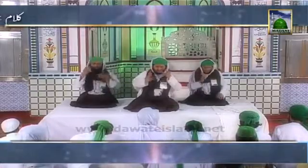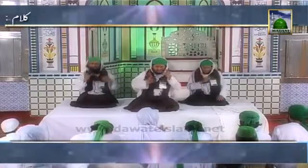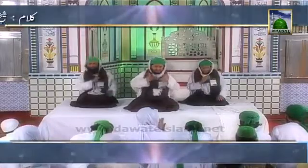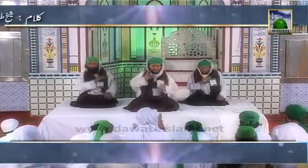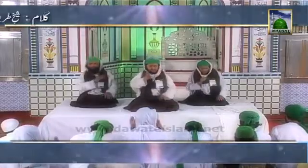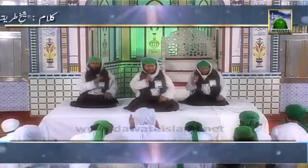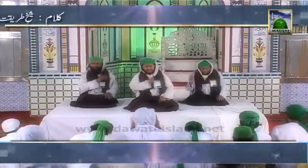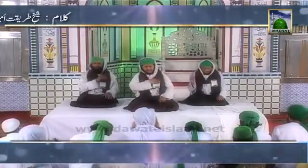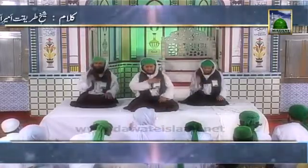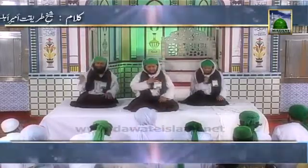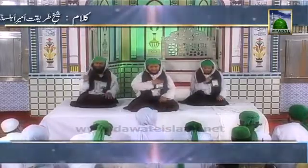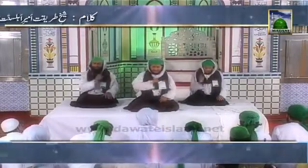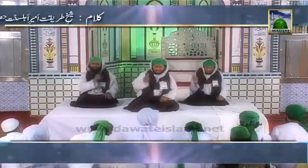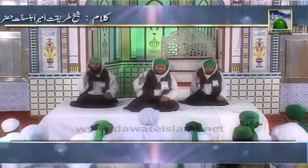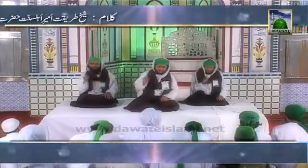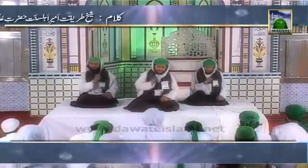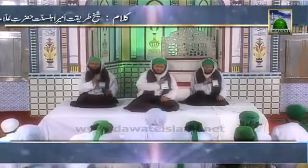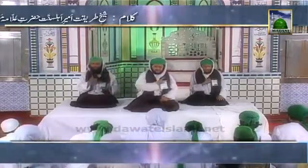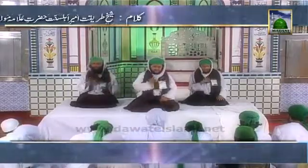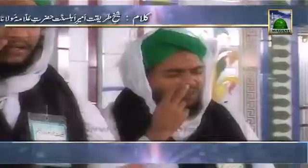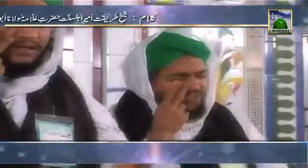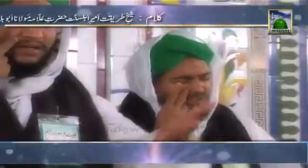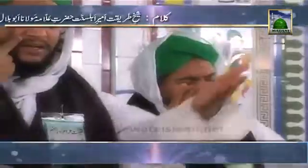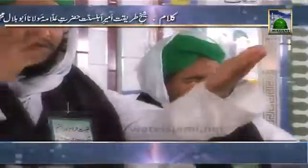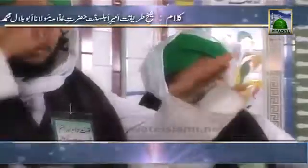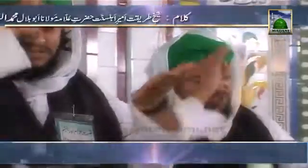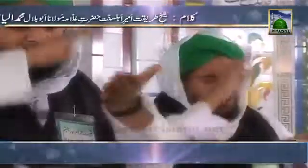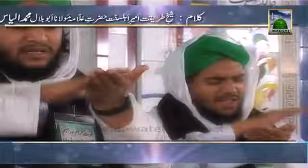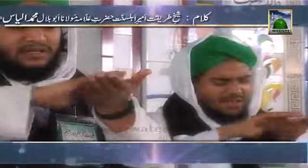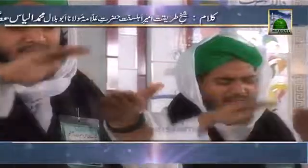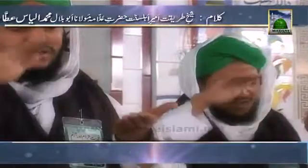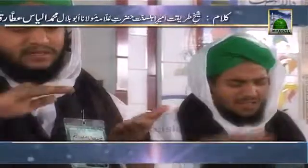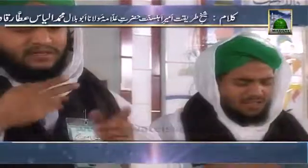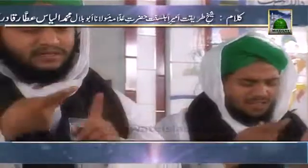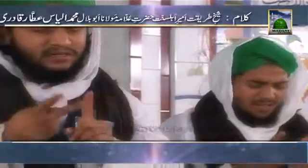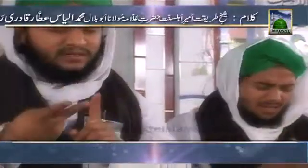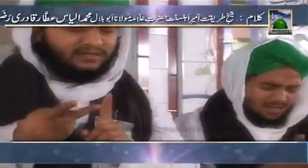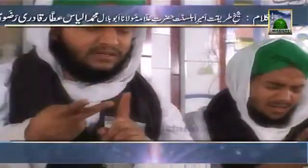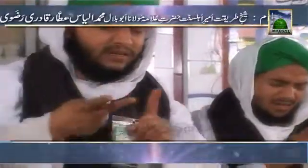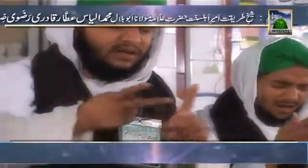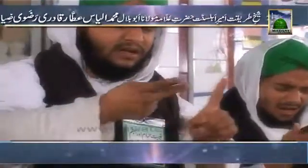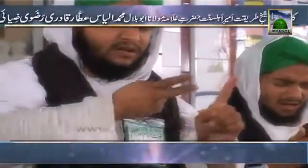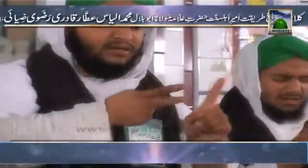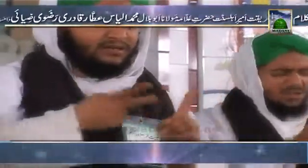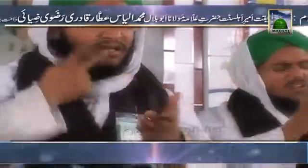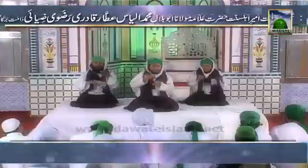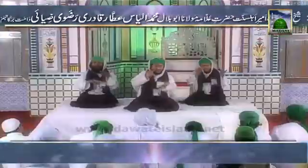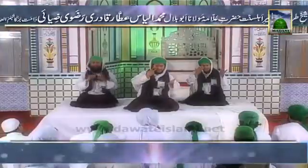مشکل پہ گھبراتا ہے دیکھ حسین نے دین کی